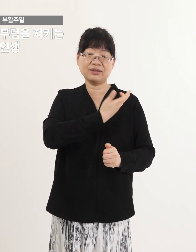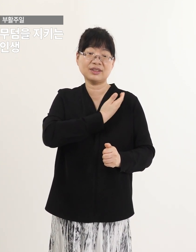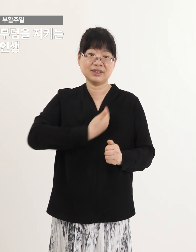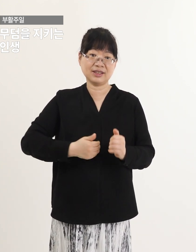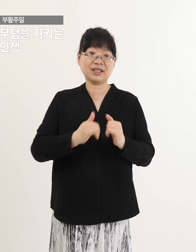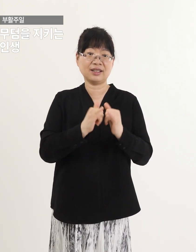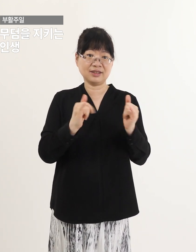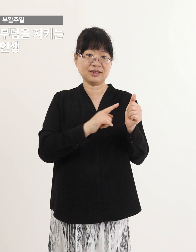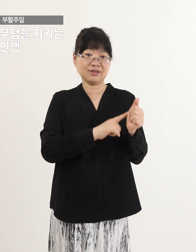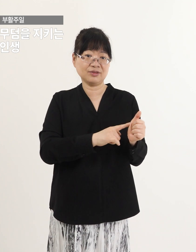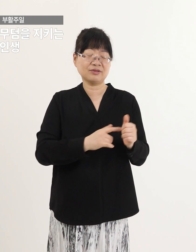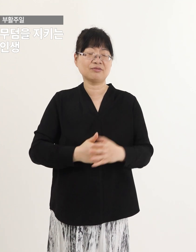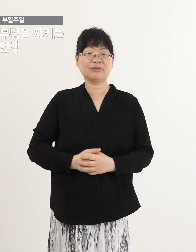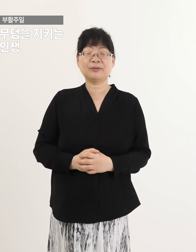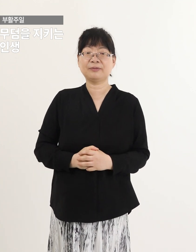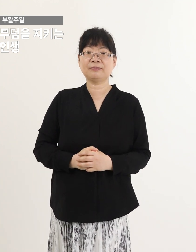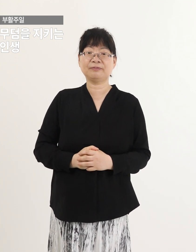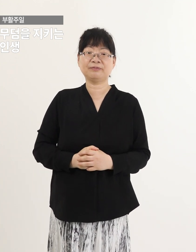어때요?